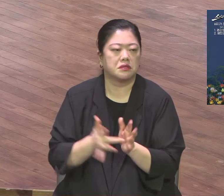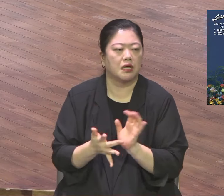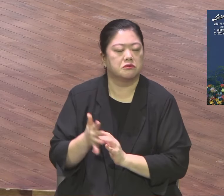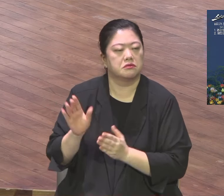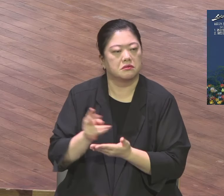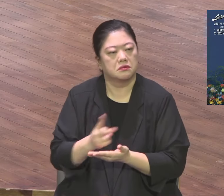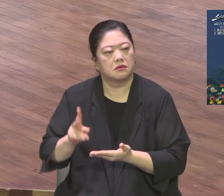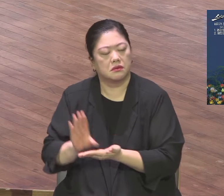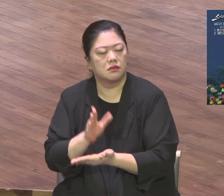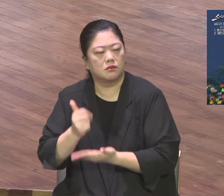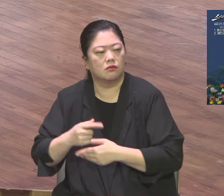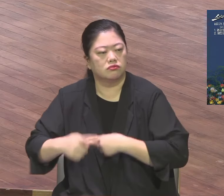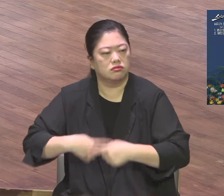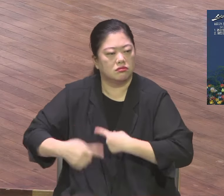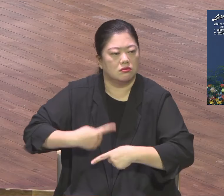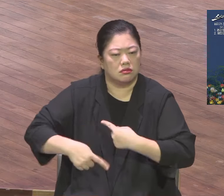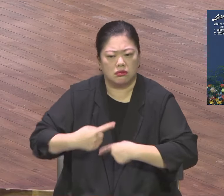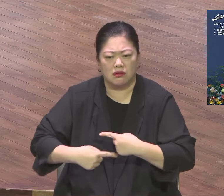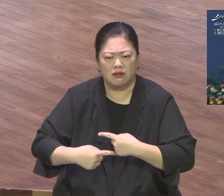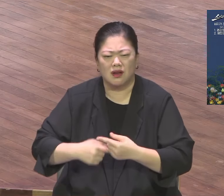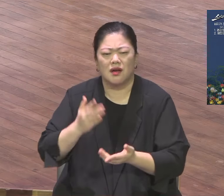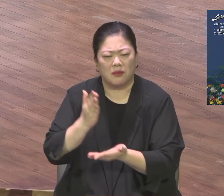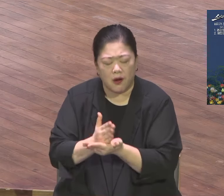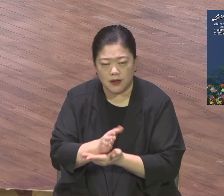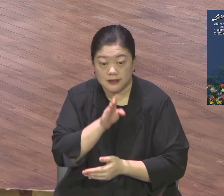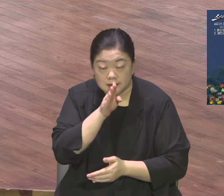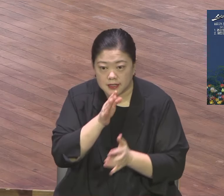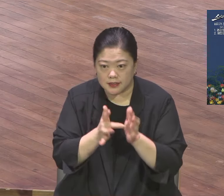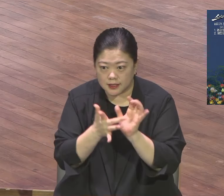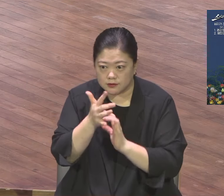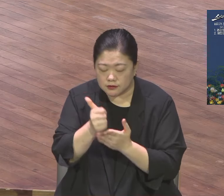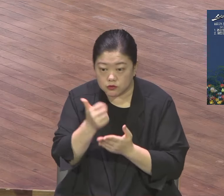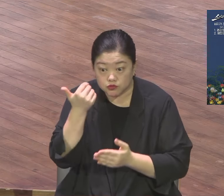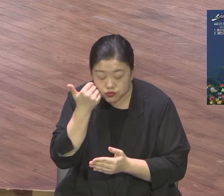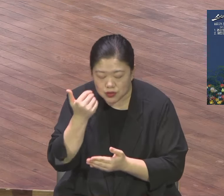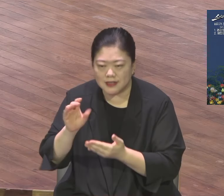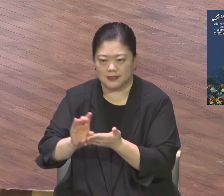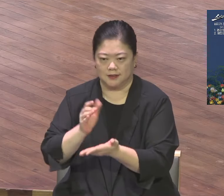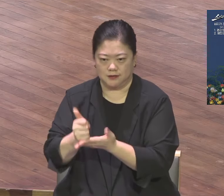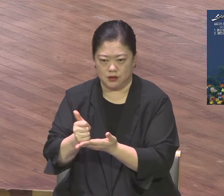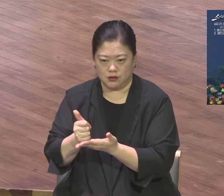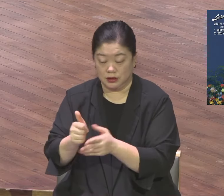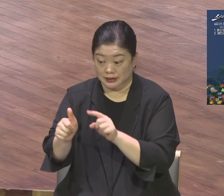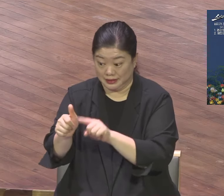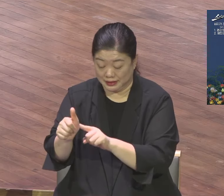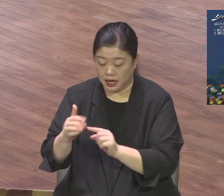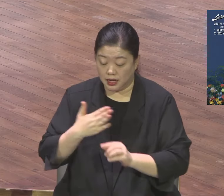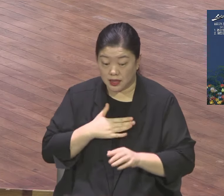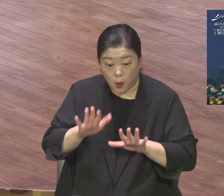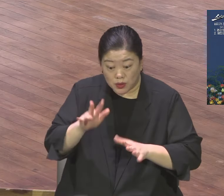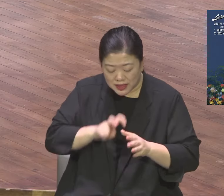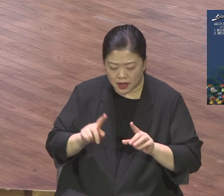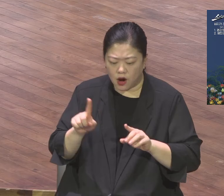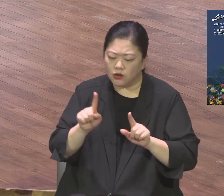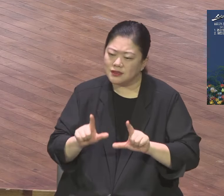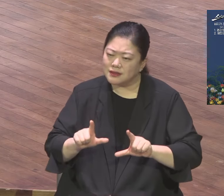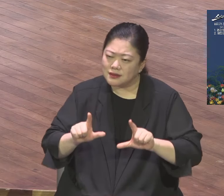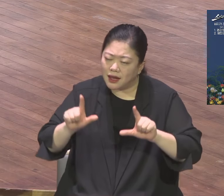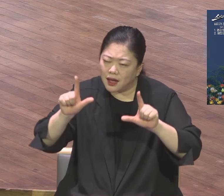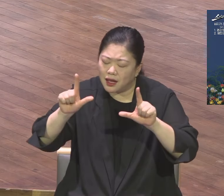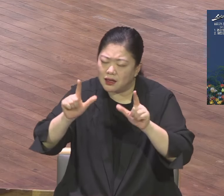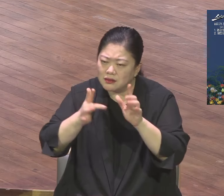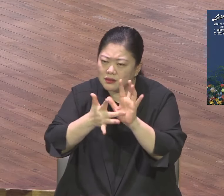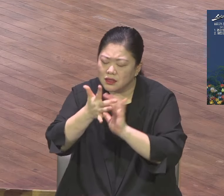난 알았네 주가 그리스도 되십니다. 아멘. 고백을 하세요. 주여 이것도 그리스도가